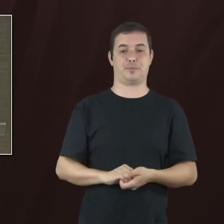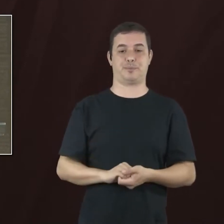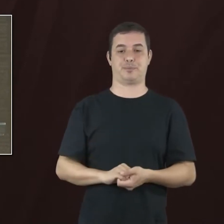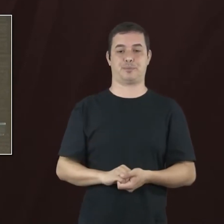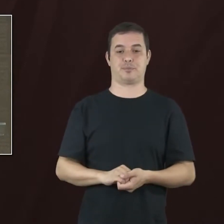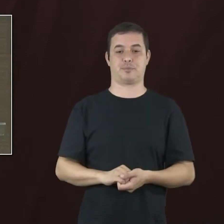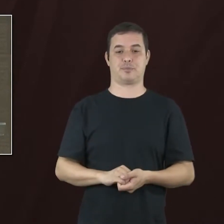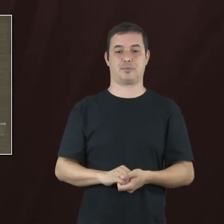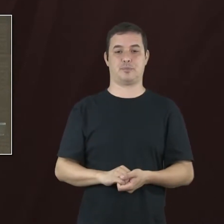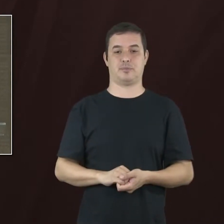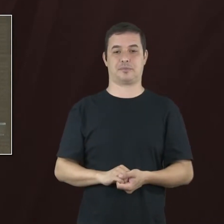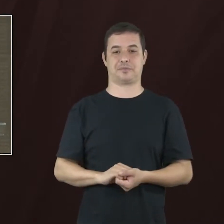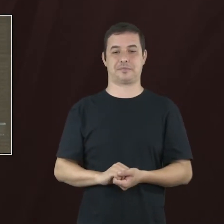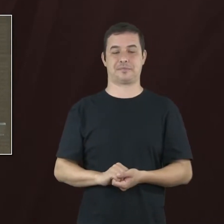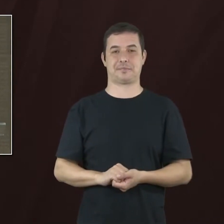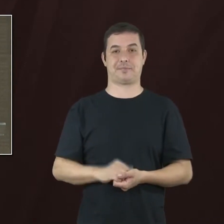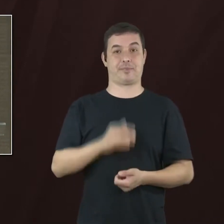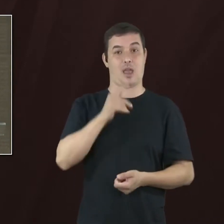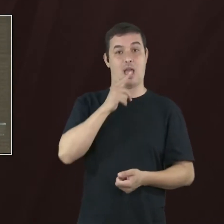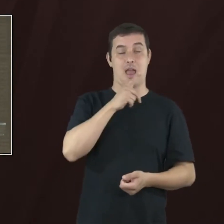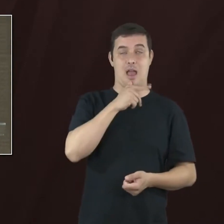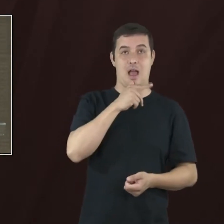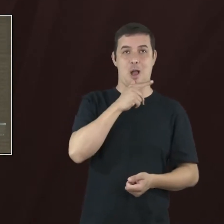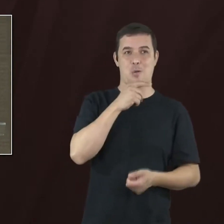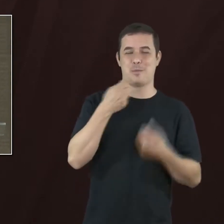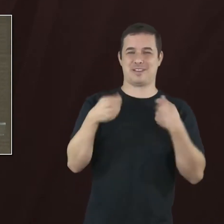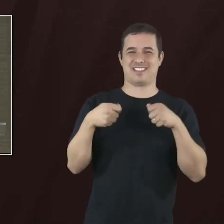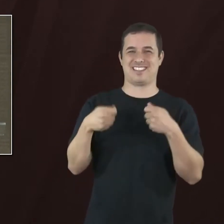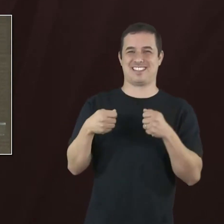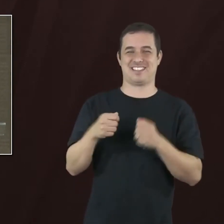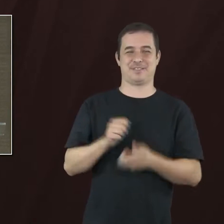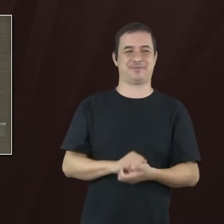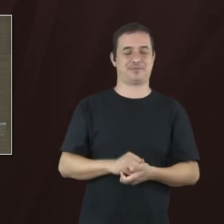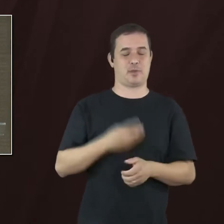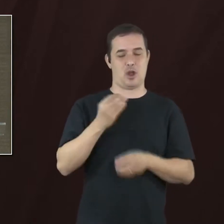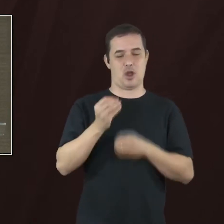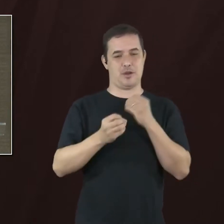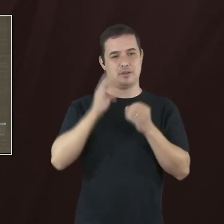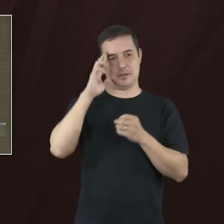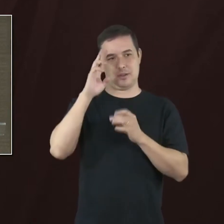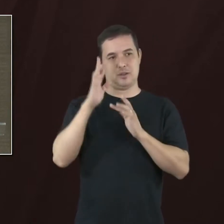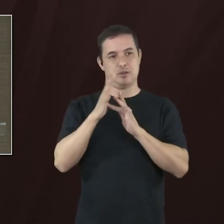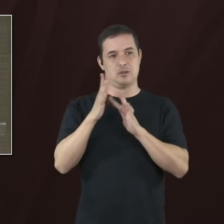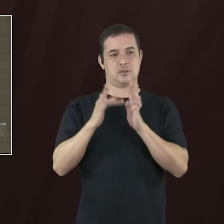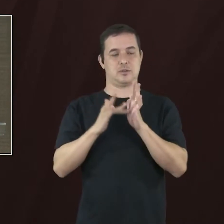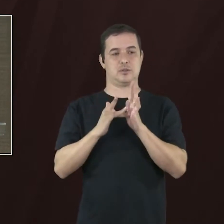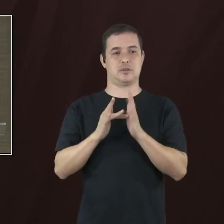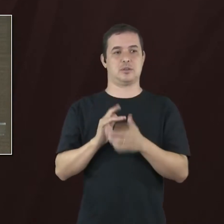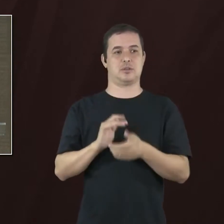Deixa-me pôr um pouco de água aqui. Senhor Jesus.